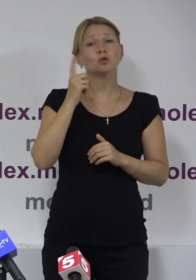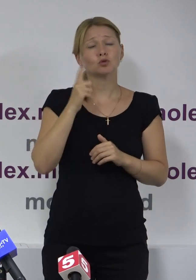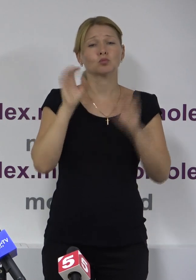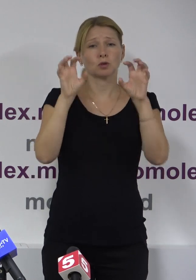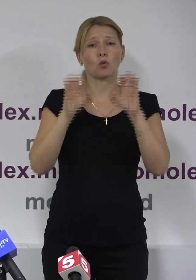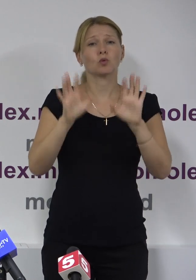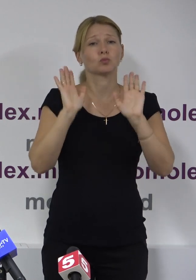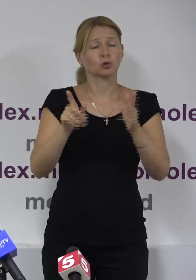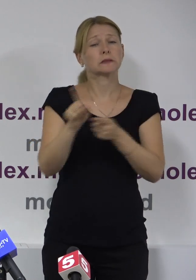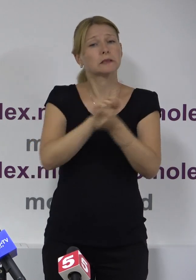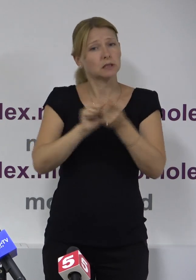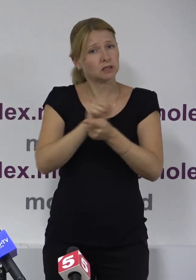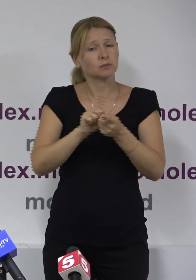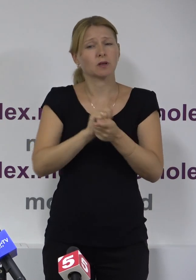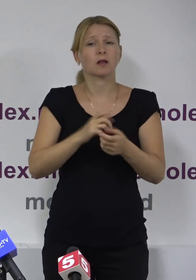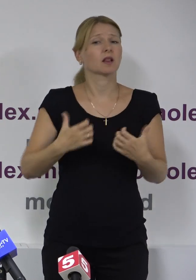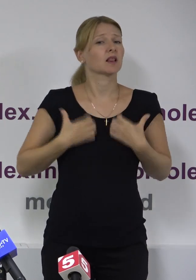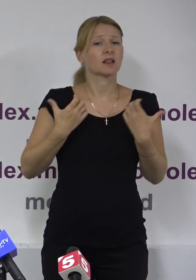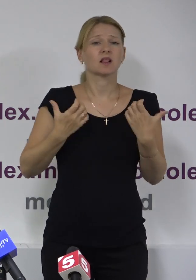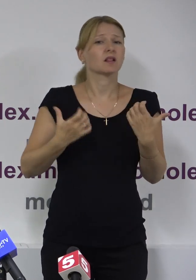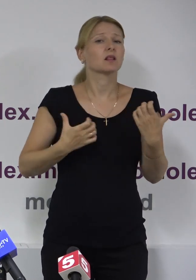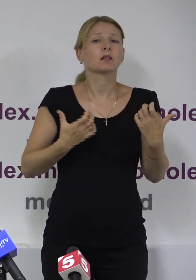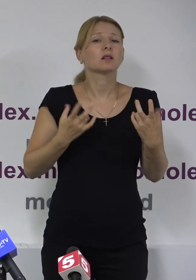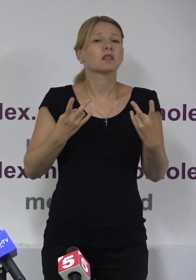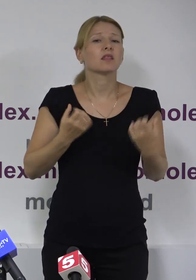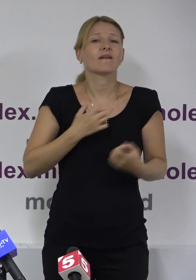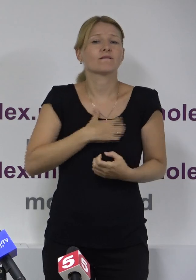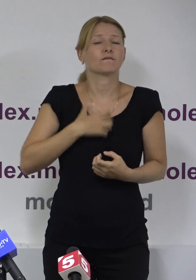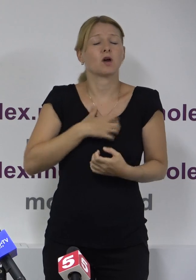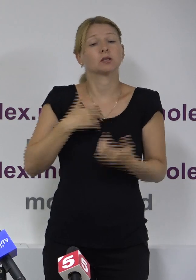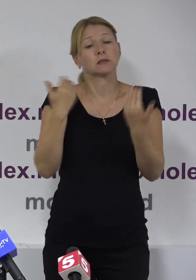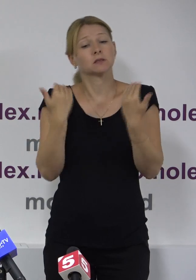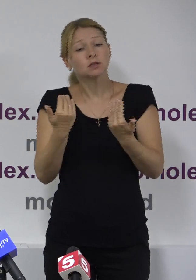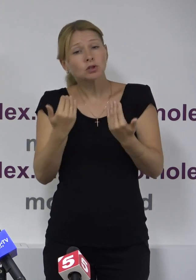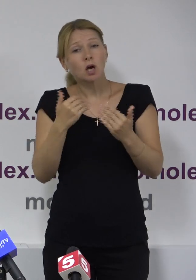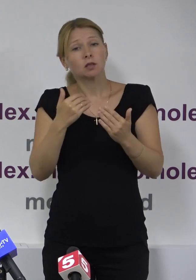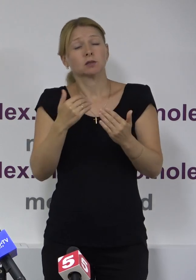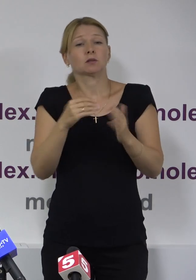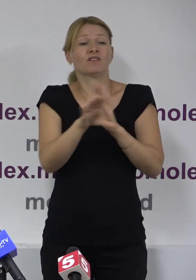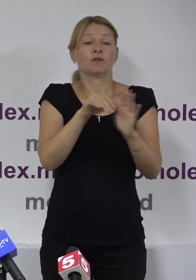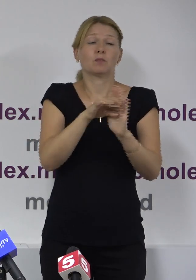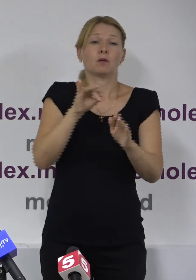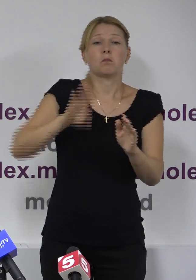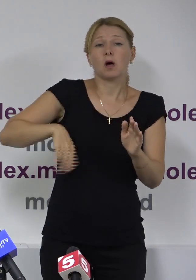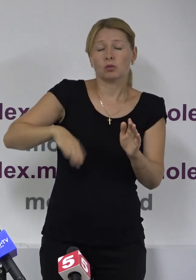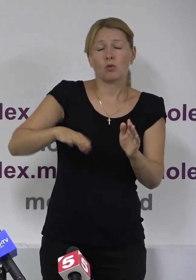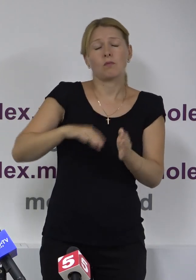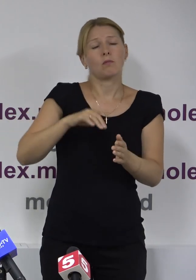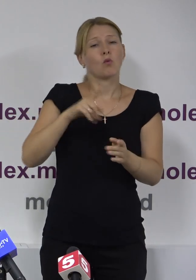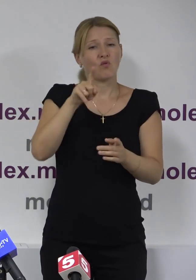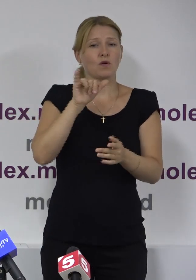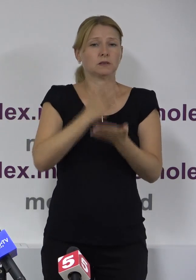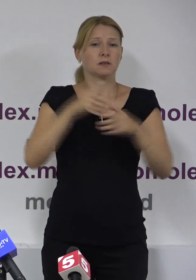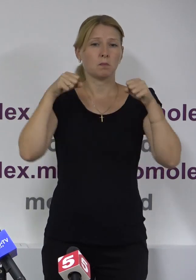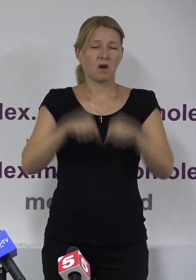și indiferent de opțiunea dumneavoastră, fie că doriți să votați da sau nu, aveți dreptul să participați la acest scrutin. Și ar